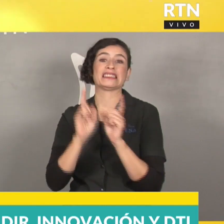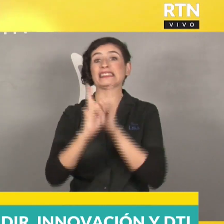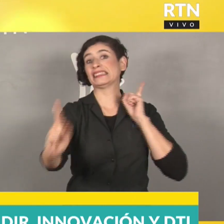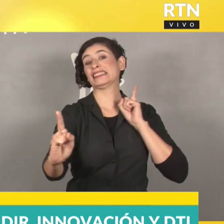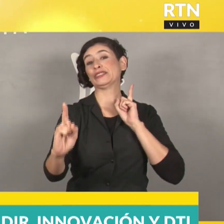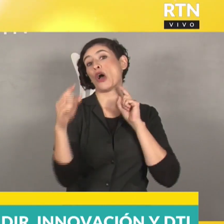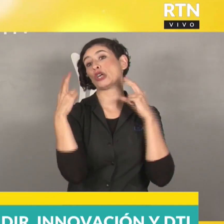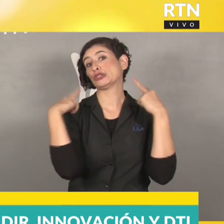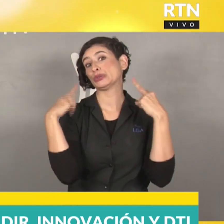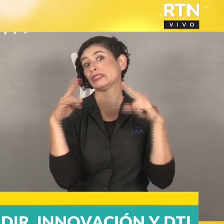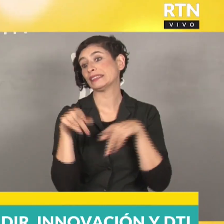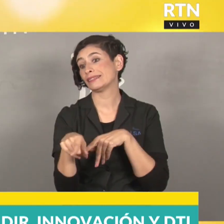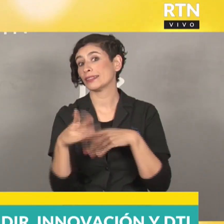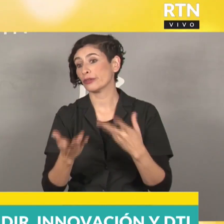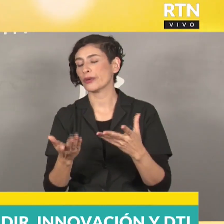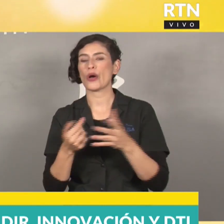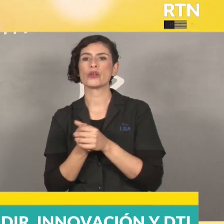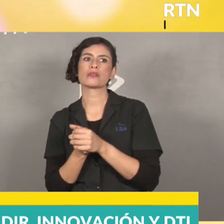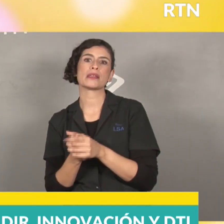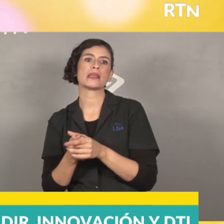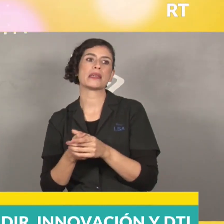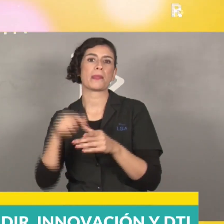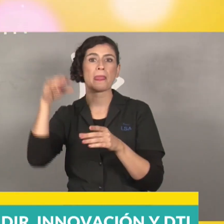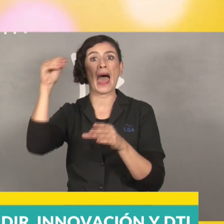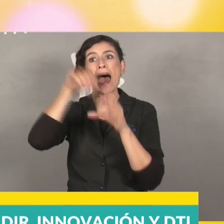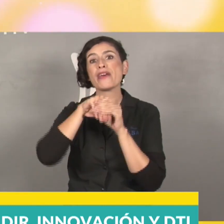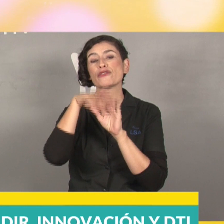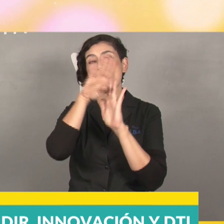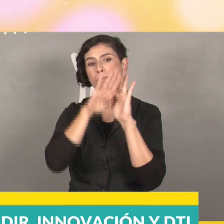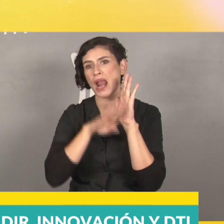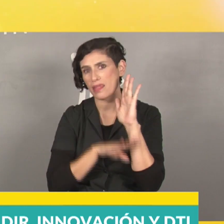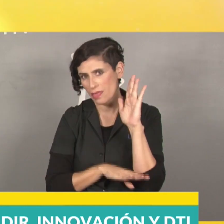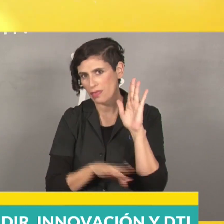Inteligentes. Y dentro del modelo de lo que hace a un destino